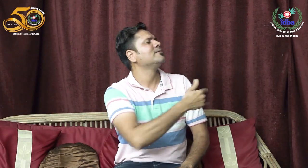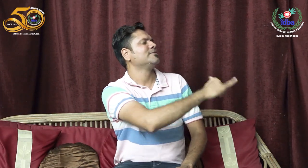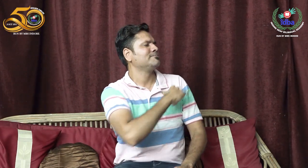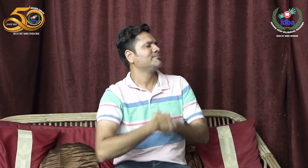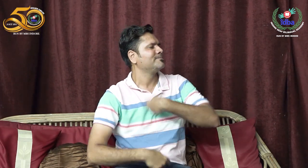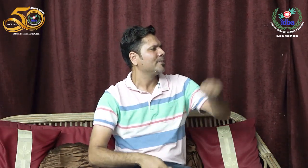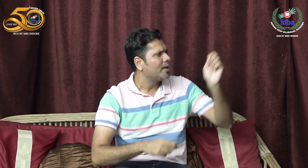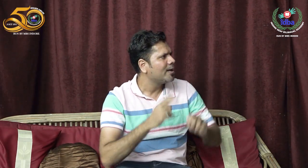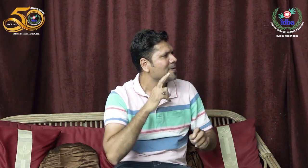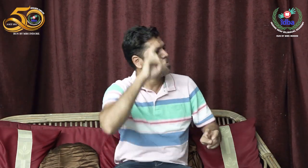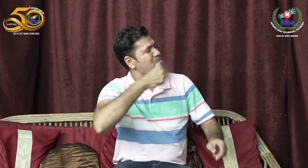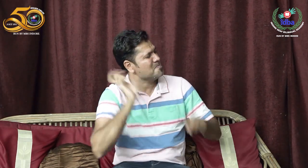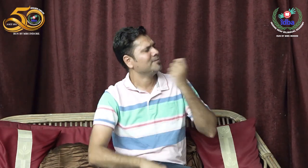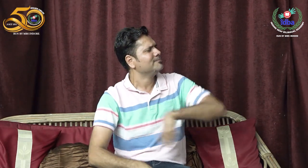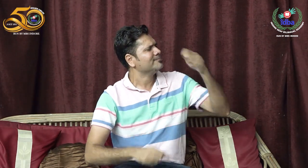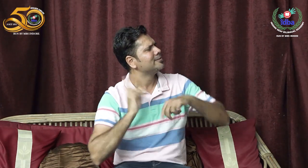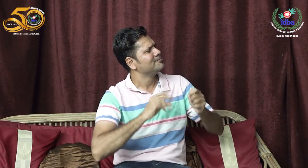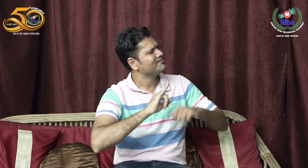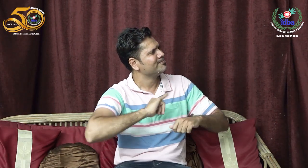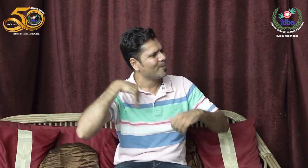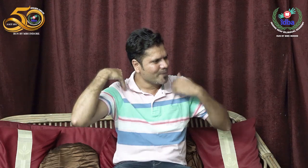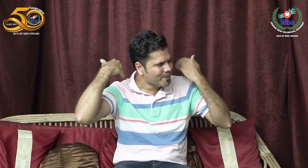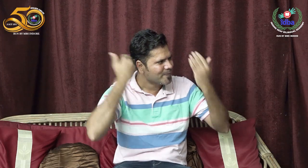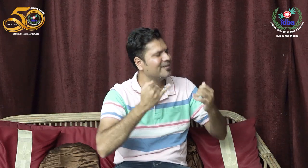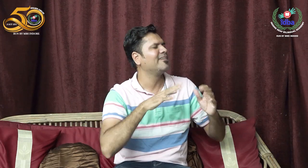शफीक सर हैं, और भी जो है लोग हैं, वो लोग सब क्रिकेट